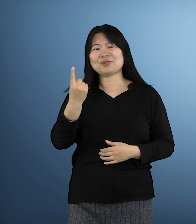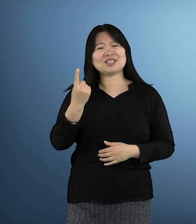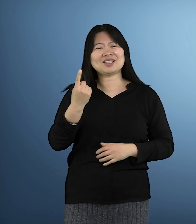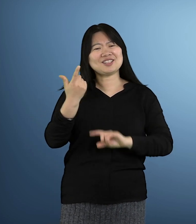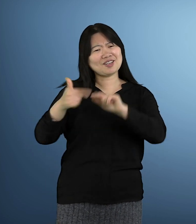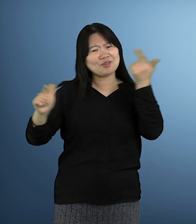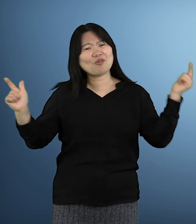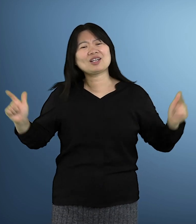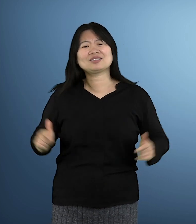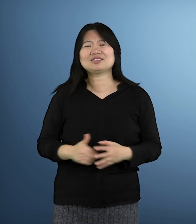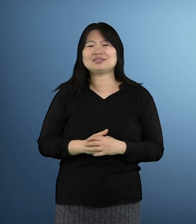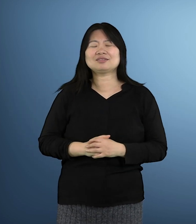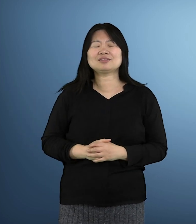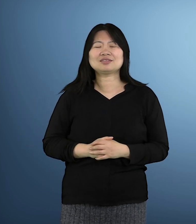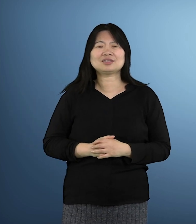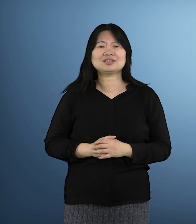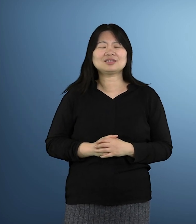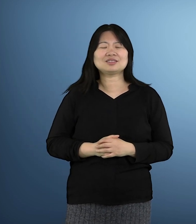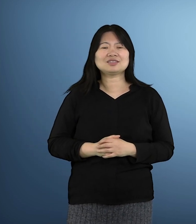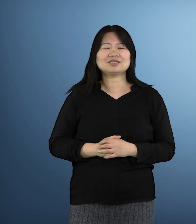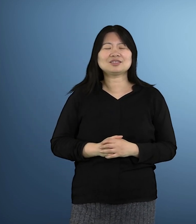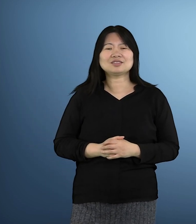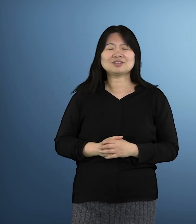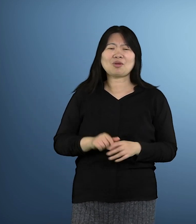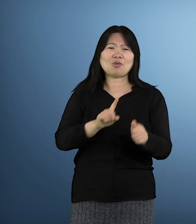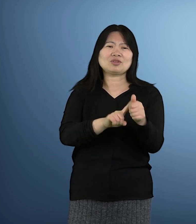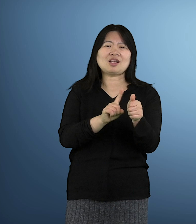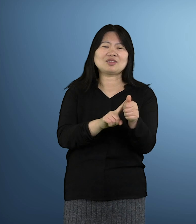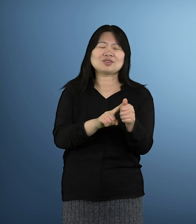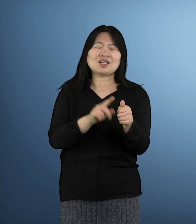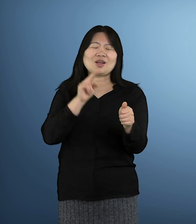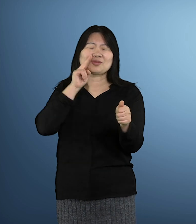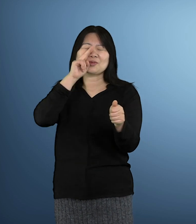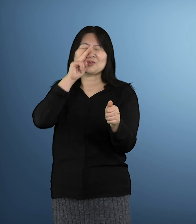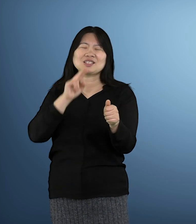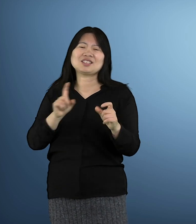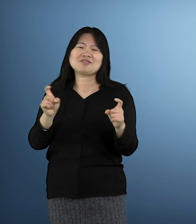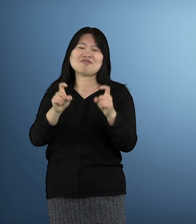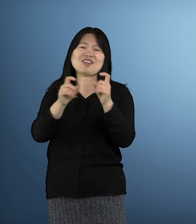달라요. 그렇죠? 어떤 이들은 투기와